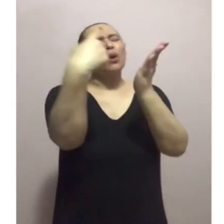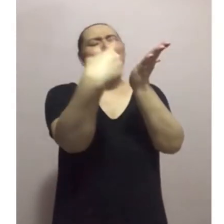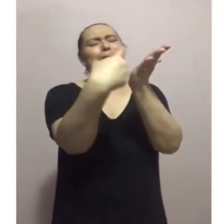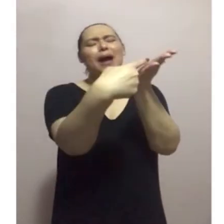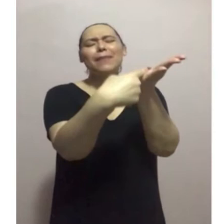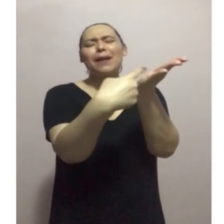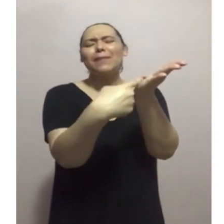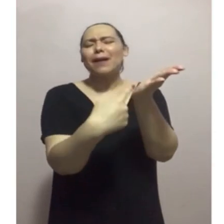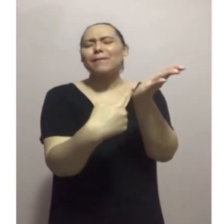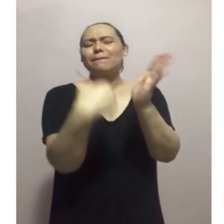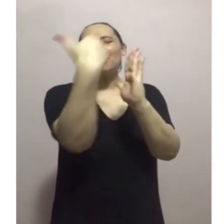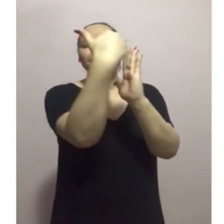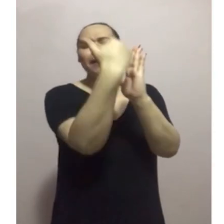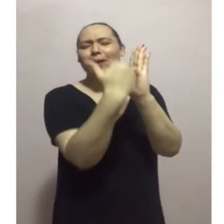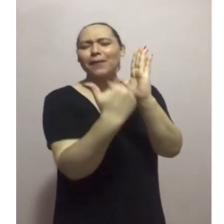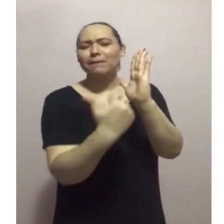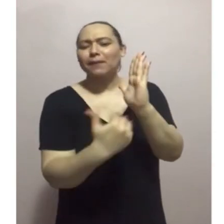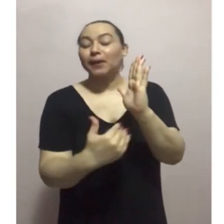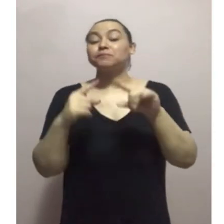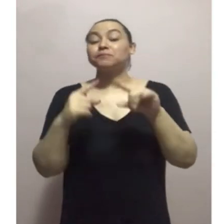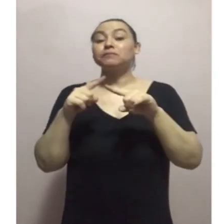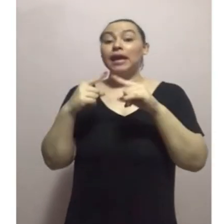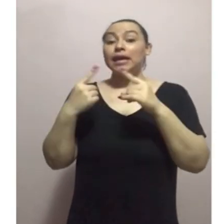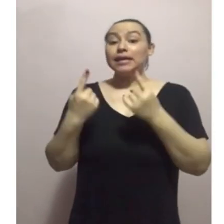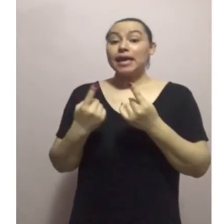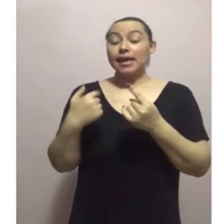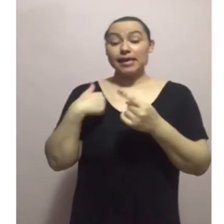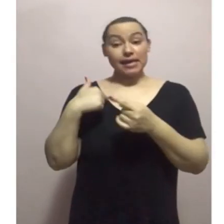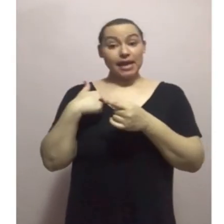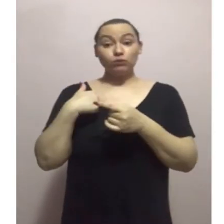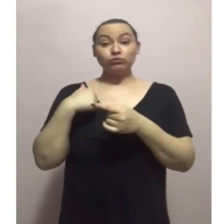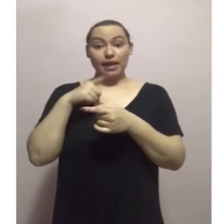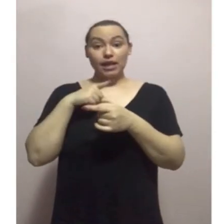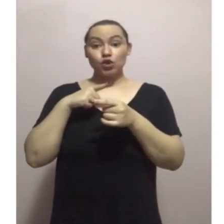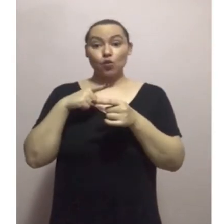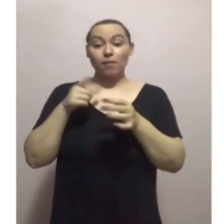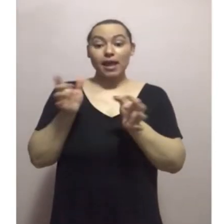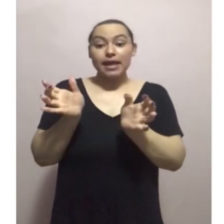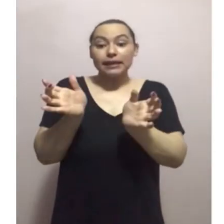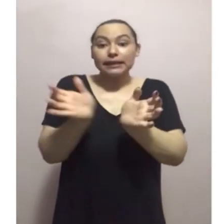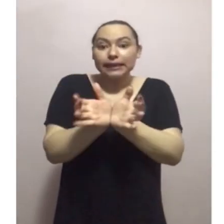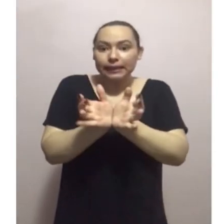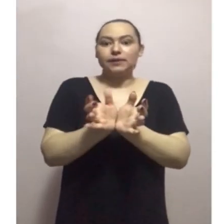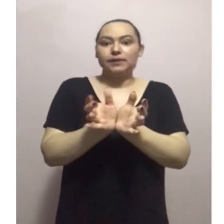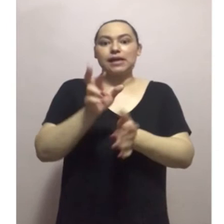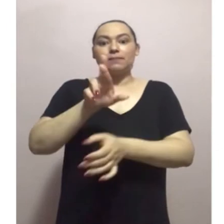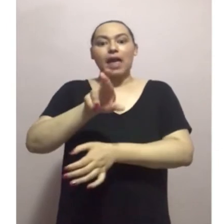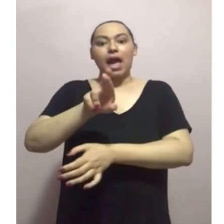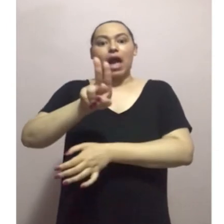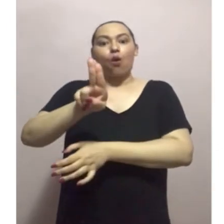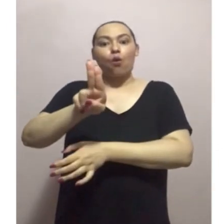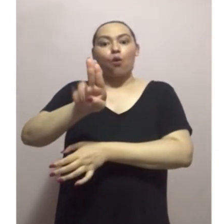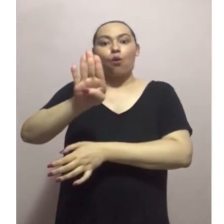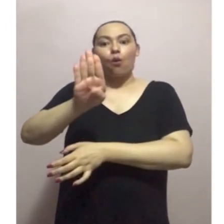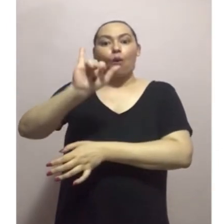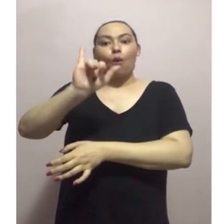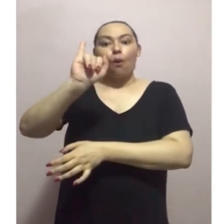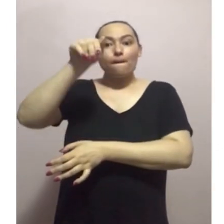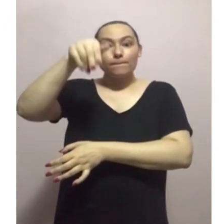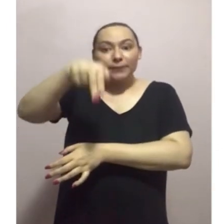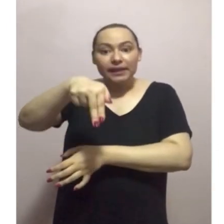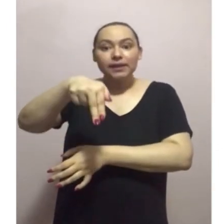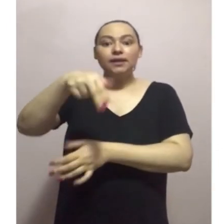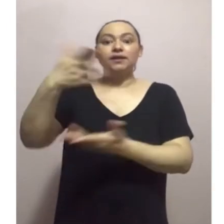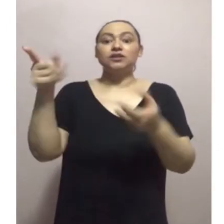relação de continuidade e frequência com o público. E aí eu tenho uma equipe que ela tem o DNA da Rubi na veia. Então, assim,